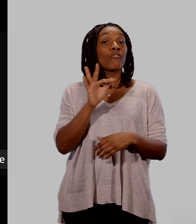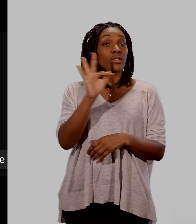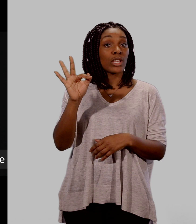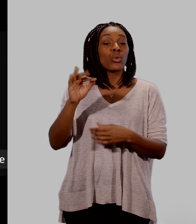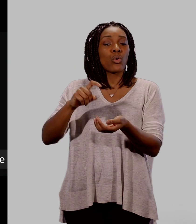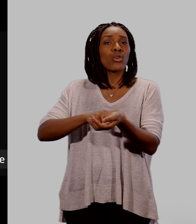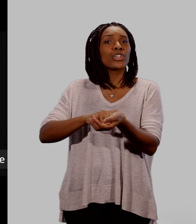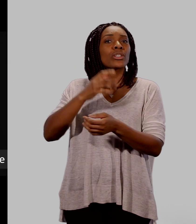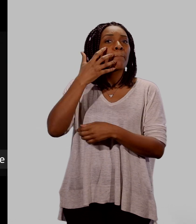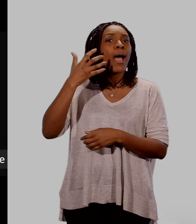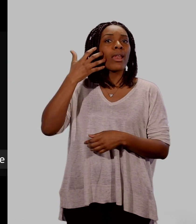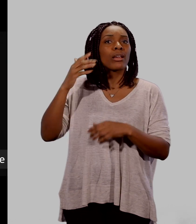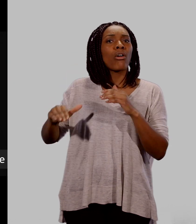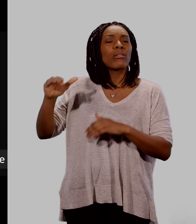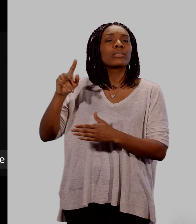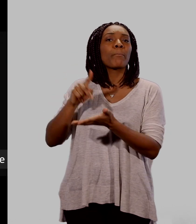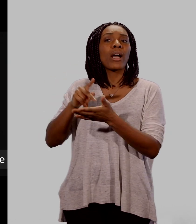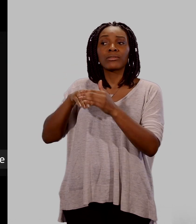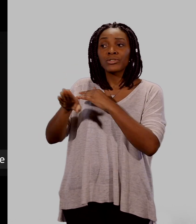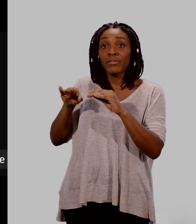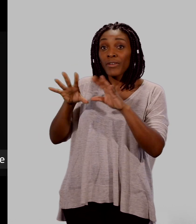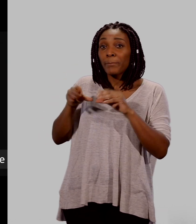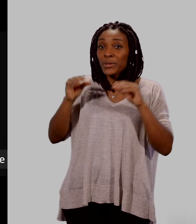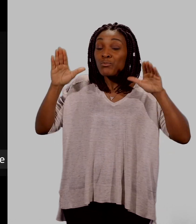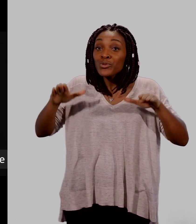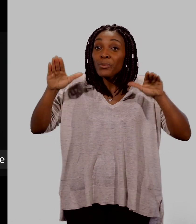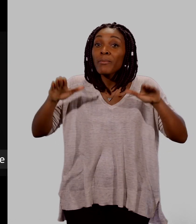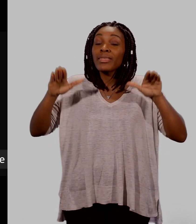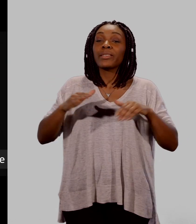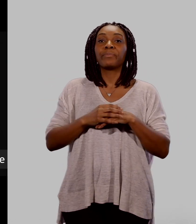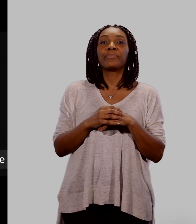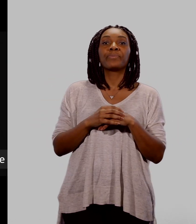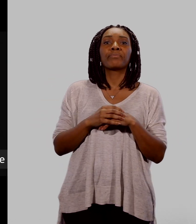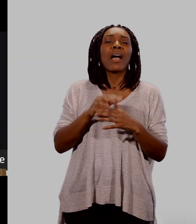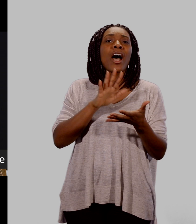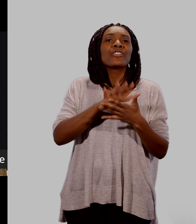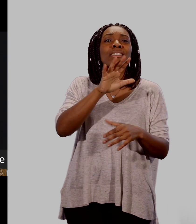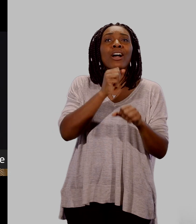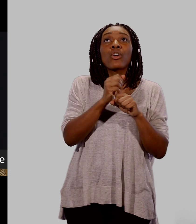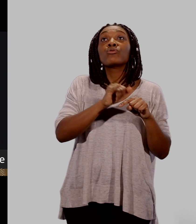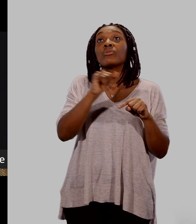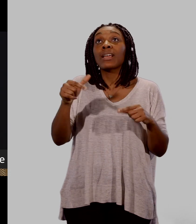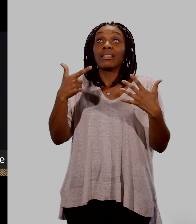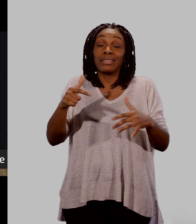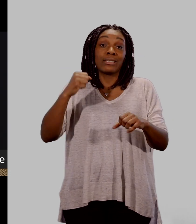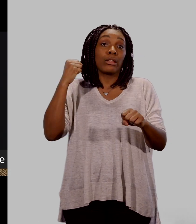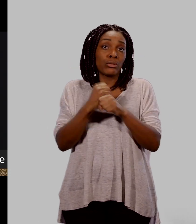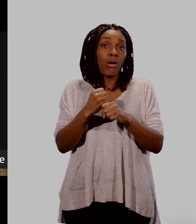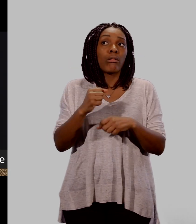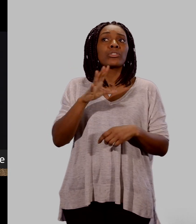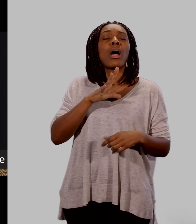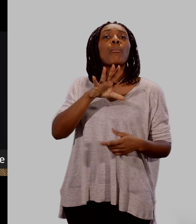Je suis française d'origine malienne et j'ai grandi à Paris. Et j'ai grandi dans une famille musulmane. De l'âge de 5 ans jusqu'à 17